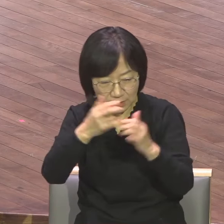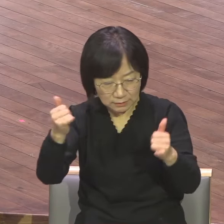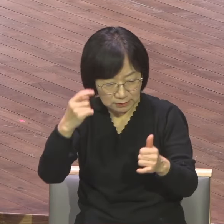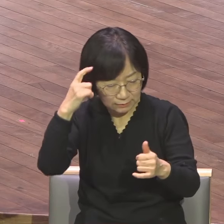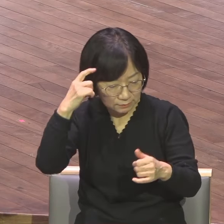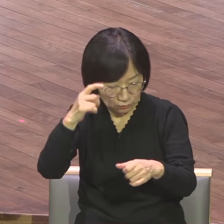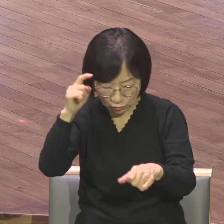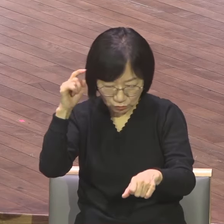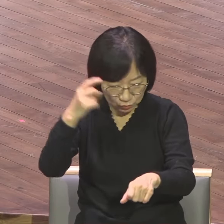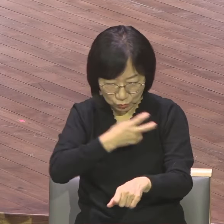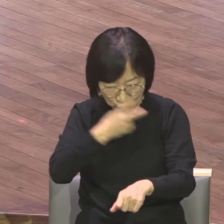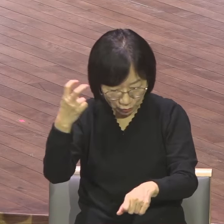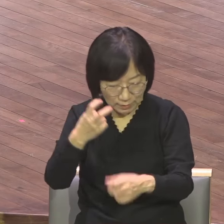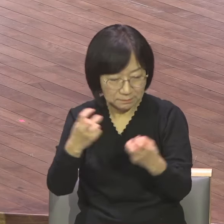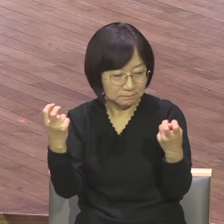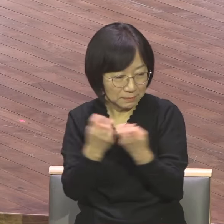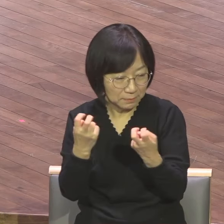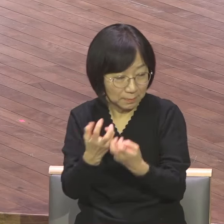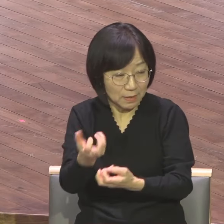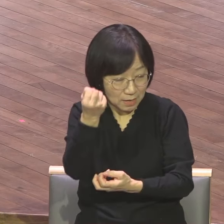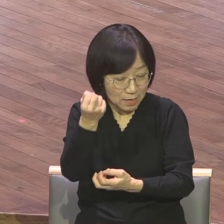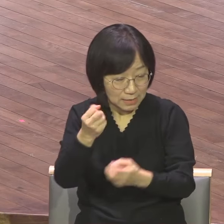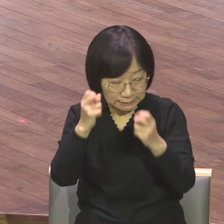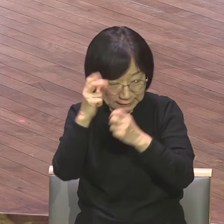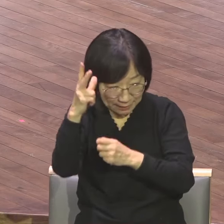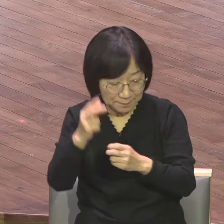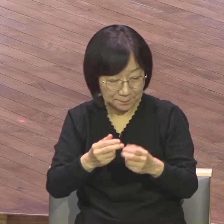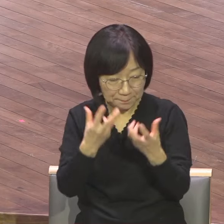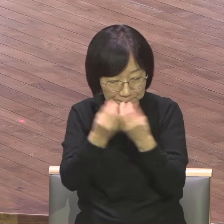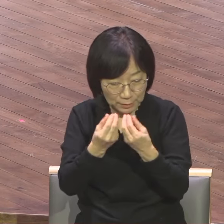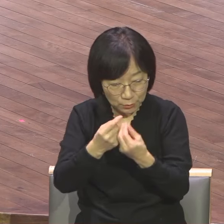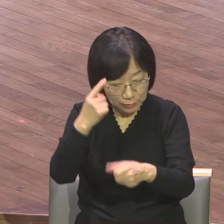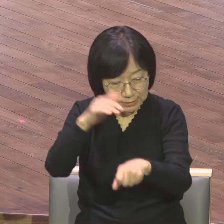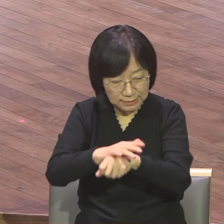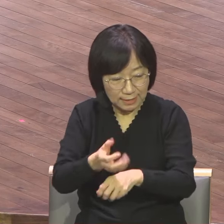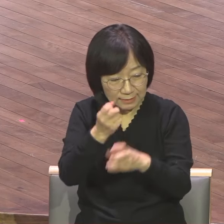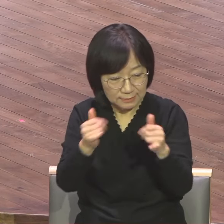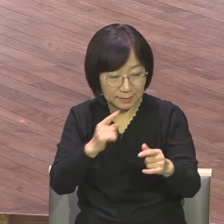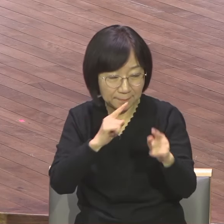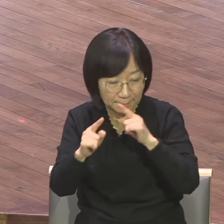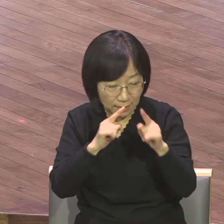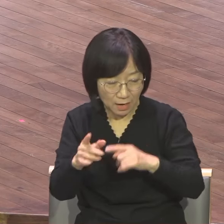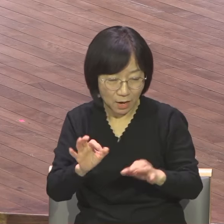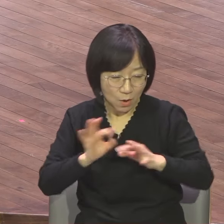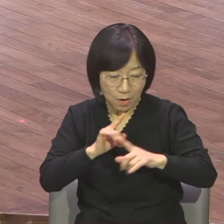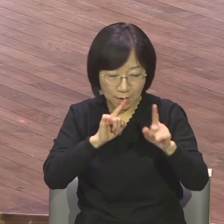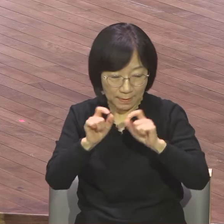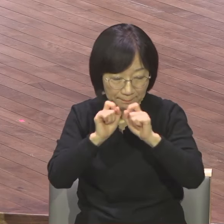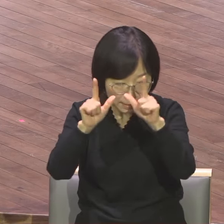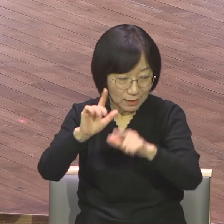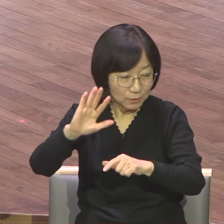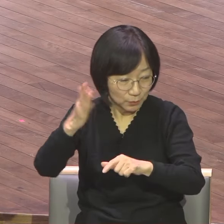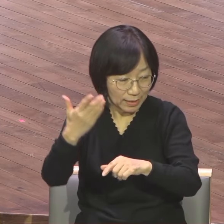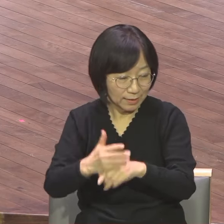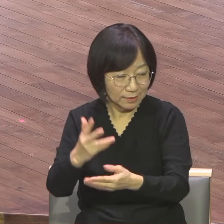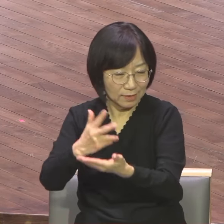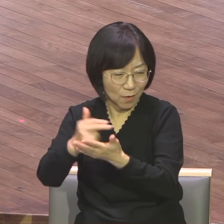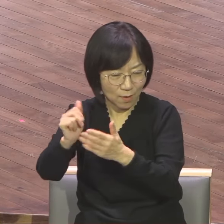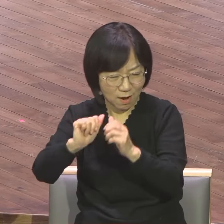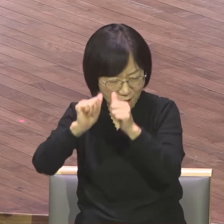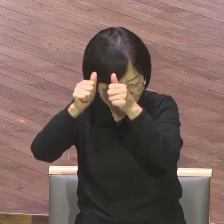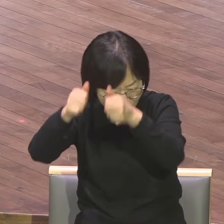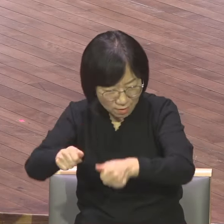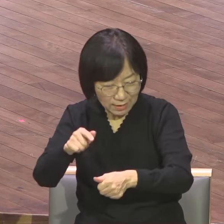자는 지략을 얻을 것이라. 잠언과 비유와 지혜 있는 자의 말과 그 오묘한 말을 깨달으리라.